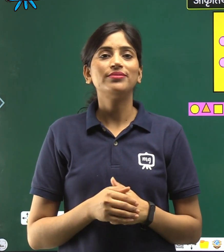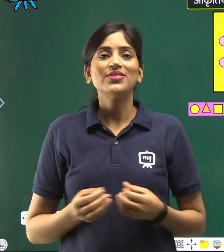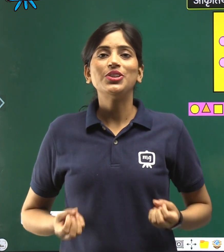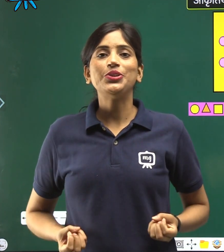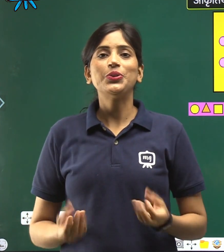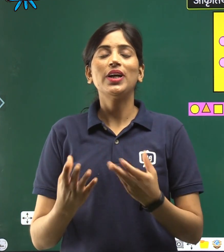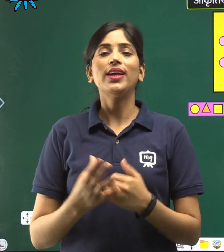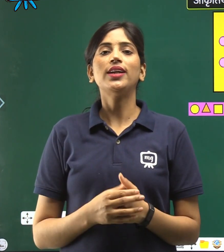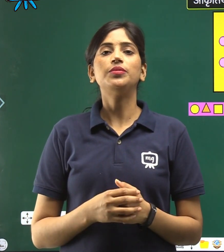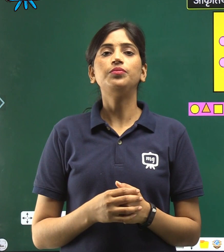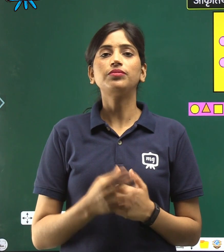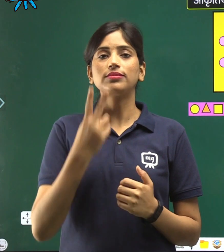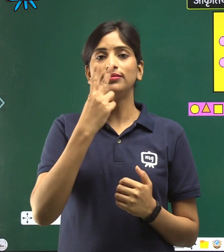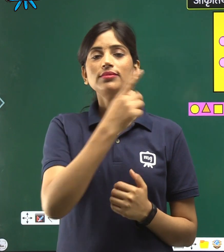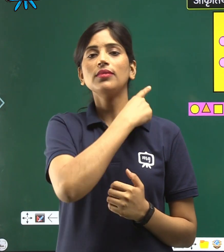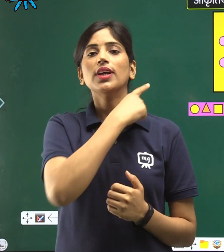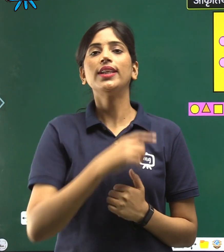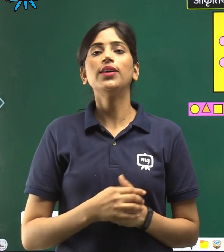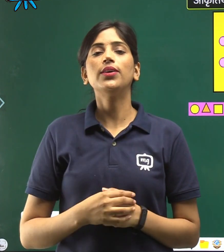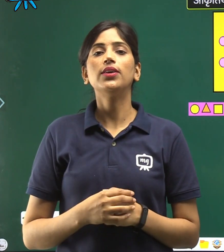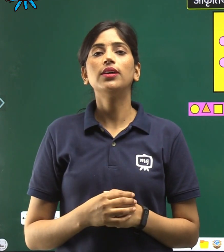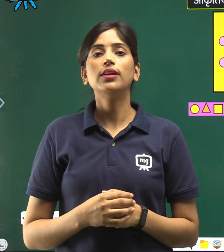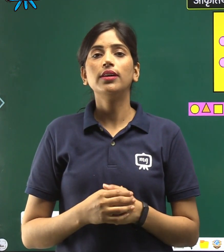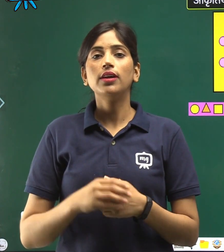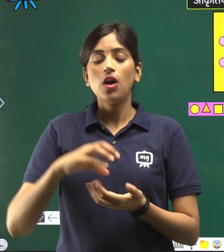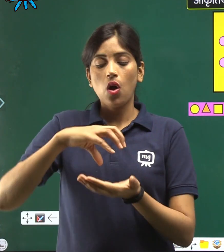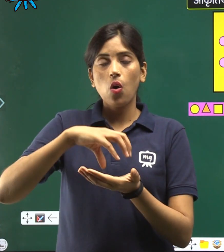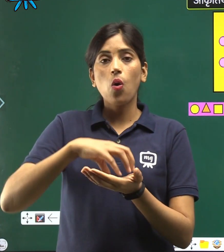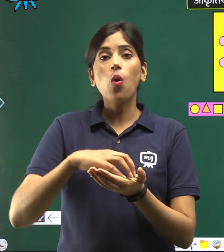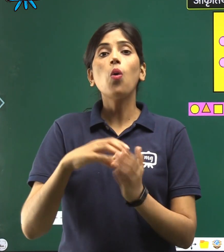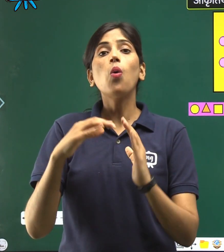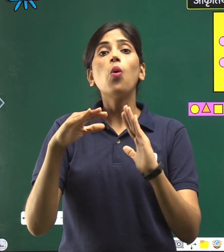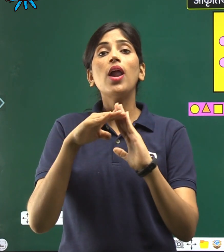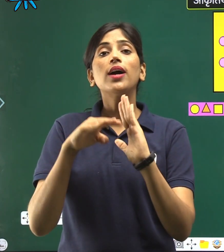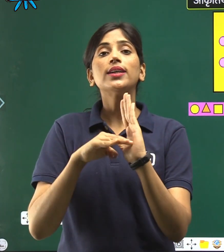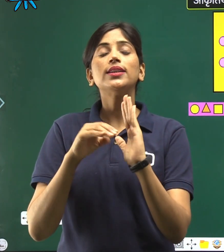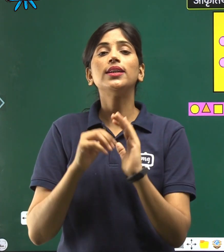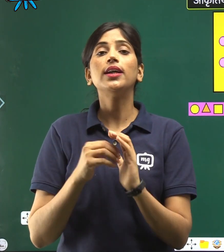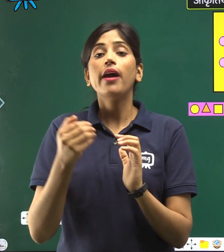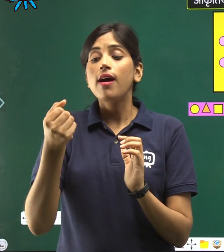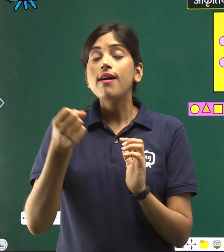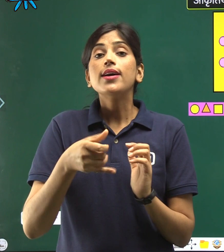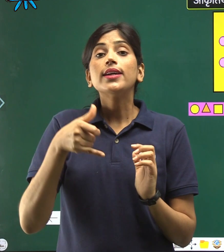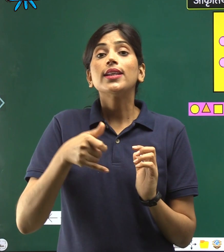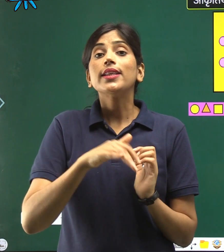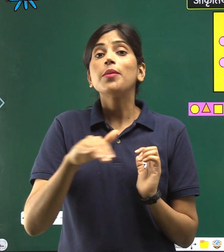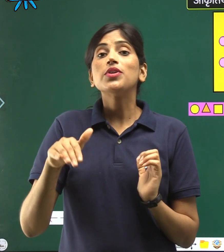शुरू करें। देखो, गोल आकृति कितनी है